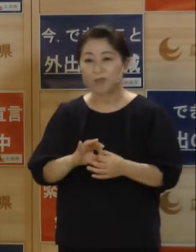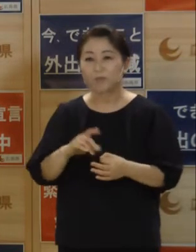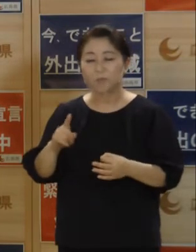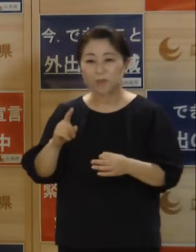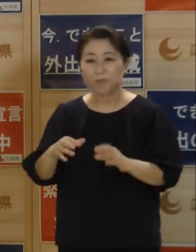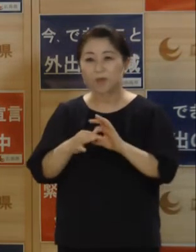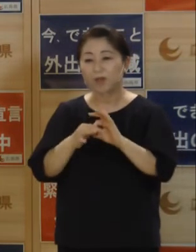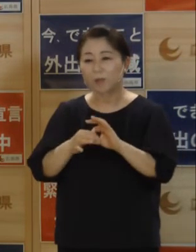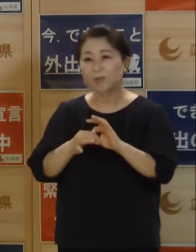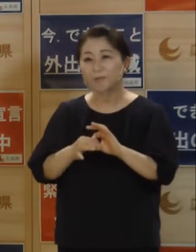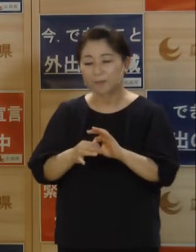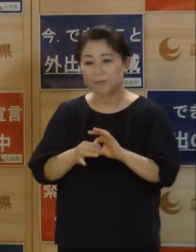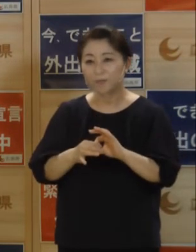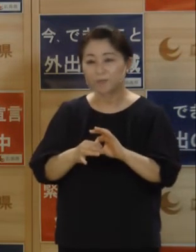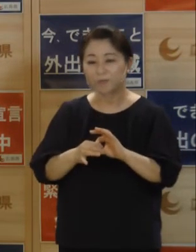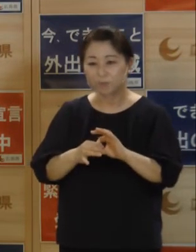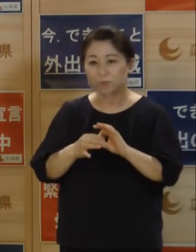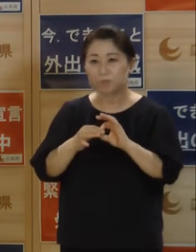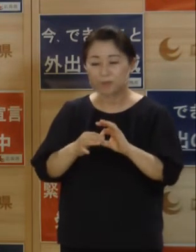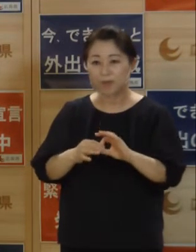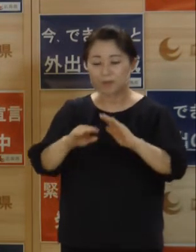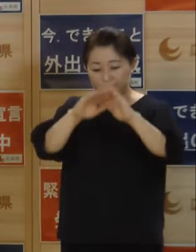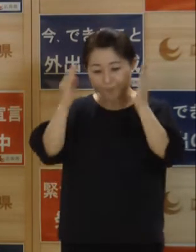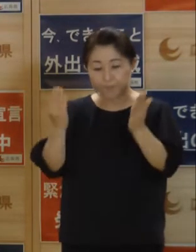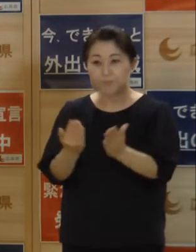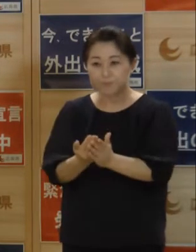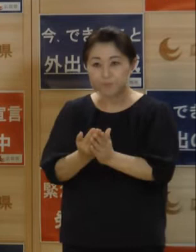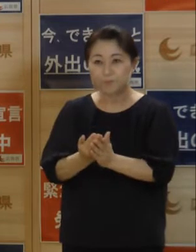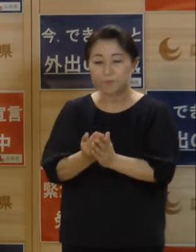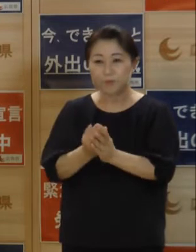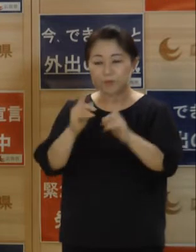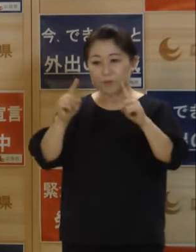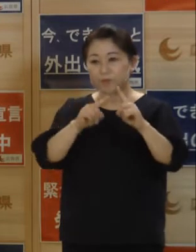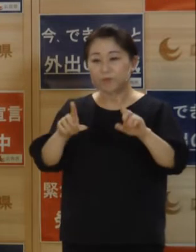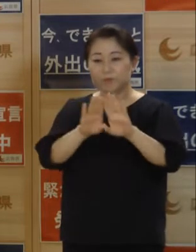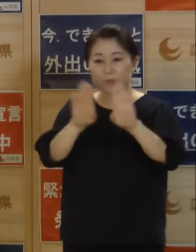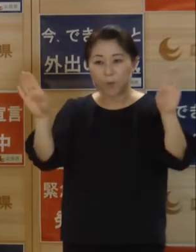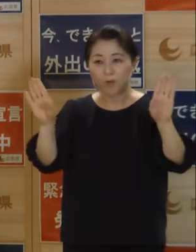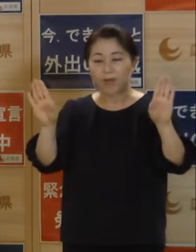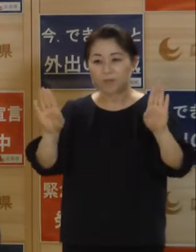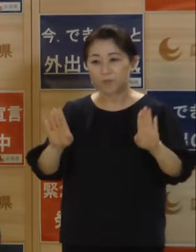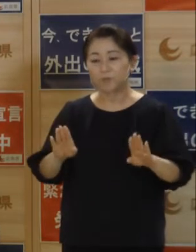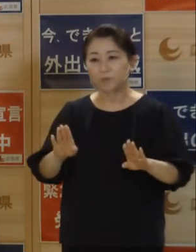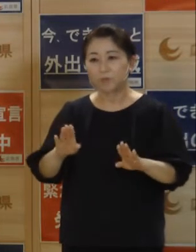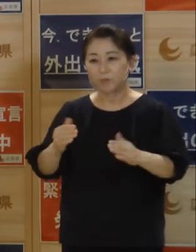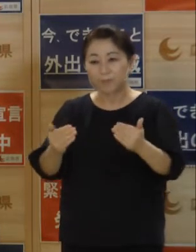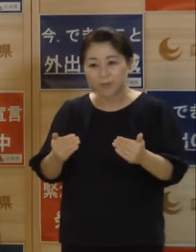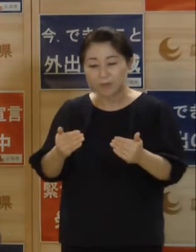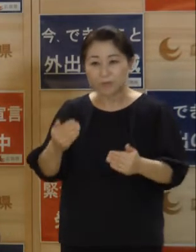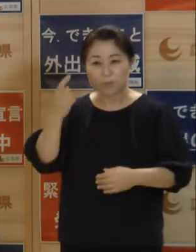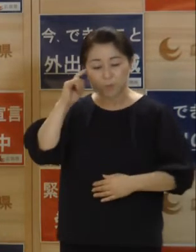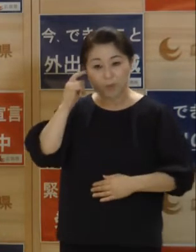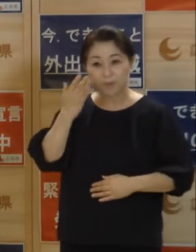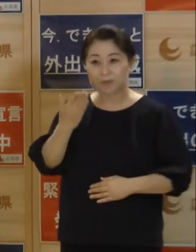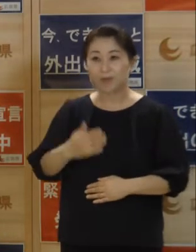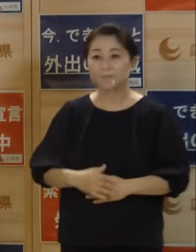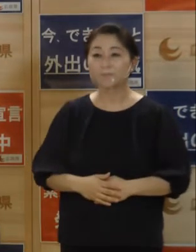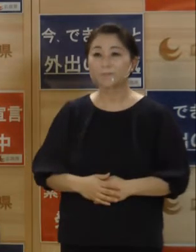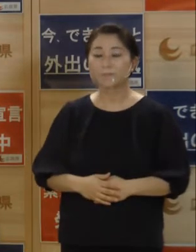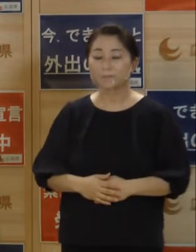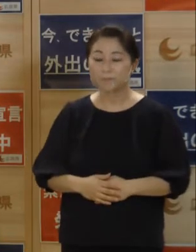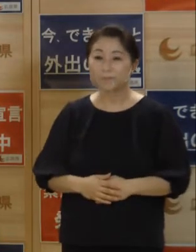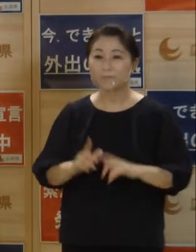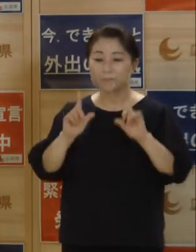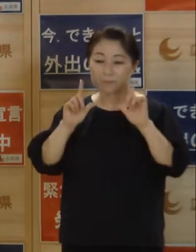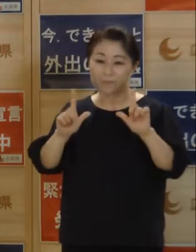ですが、その全面公開すべきかどうかについて、知事は政治家の一人としてどう考えられますでしょうか。 政治家の一